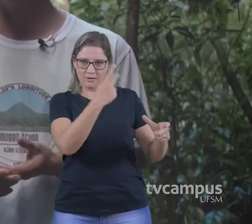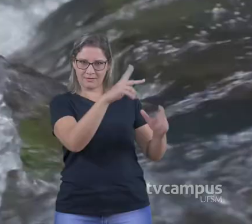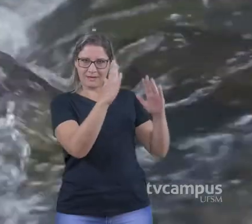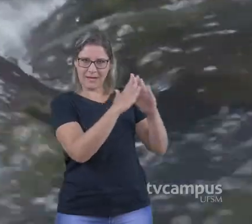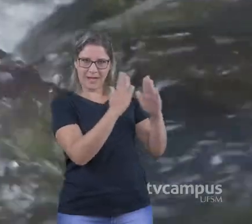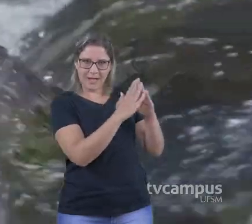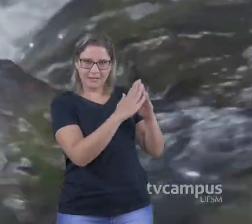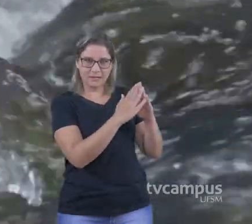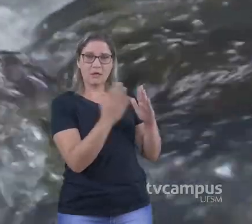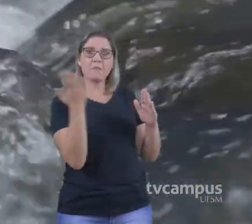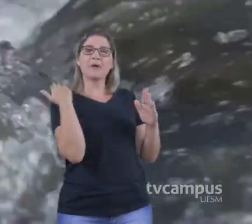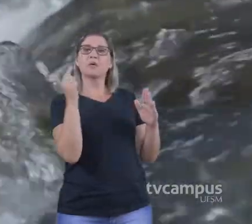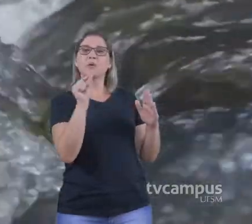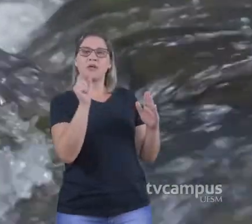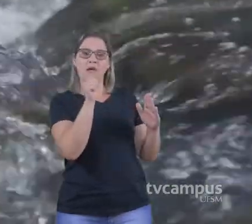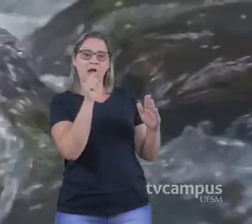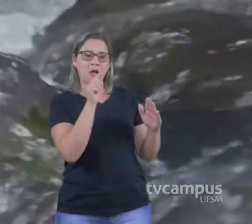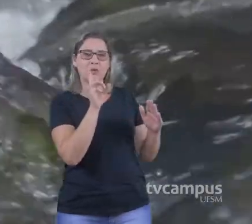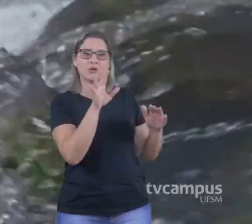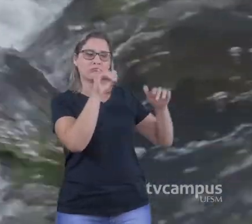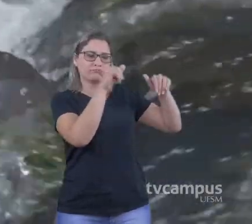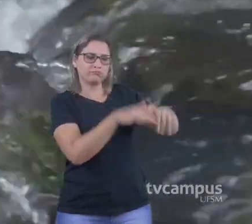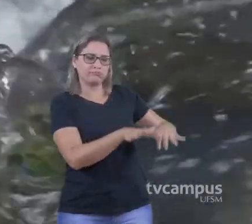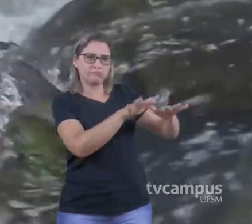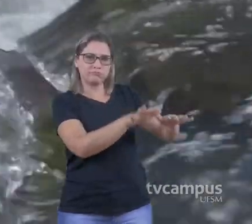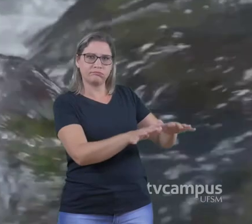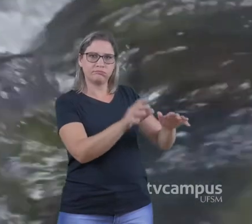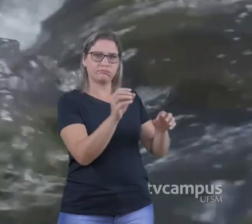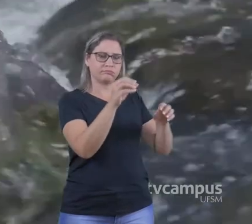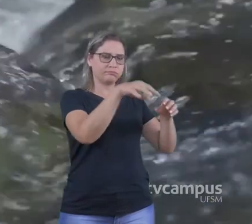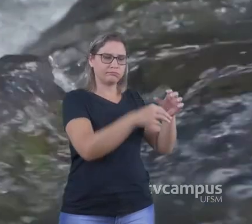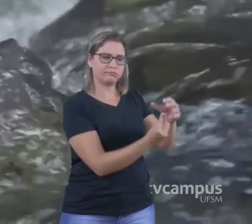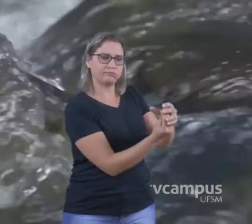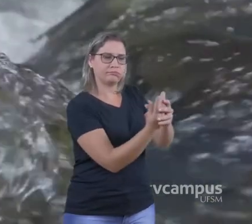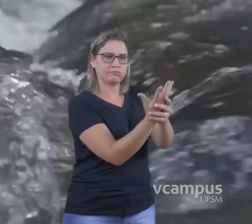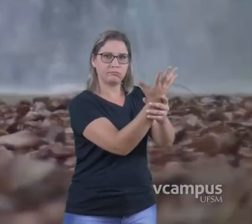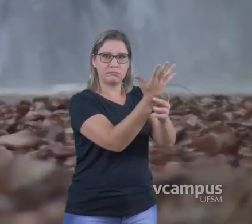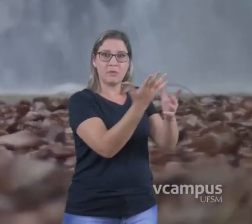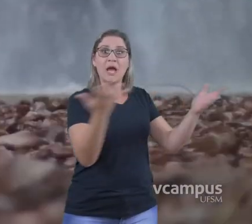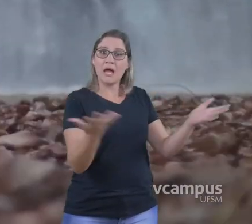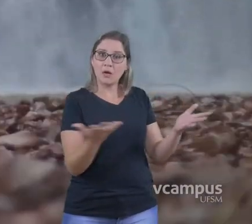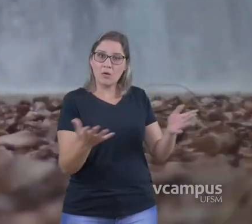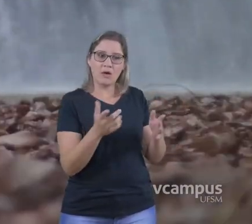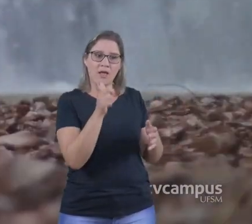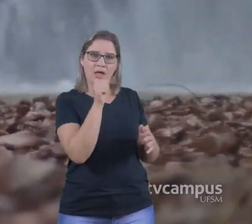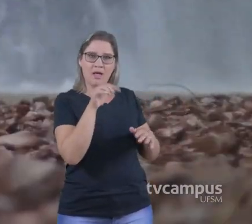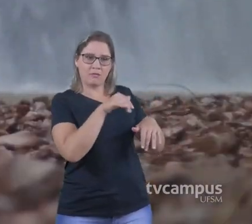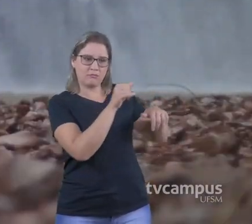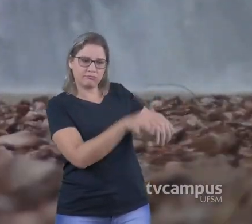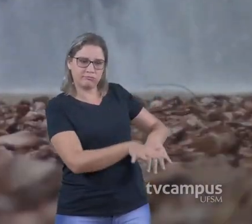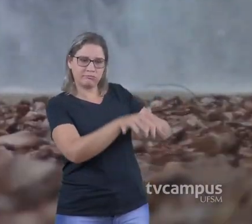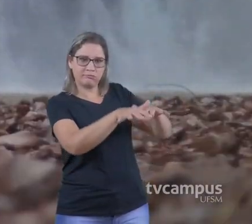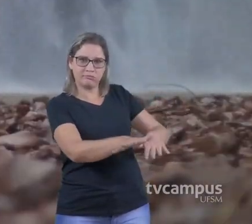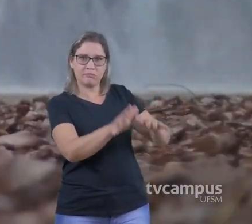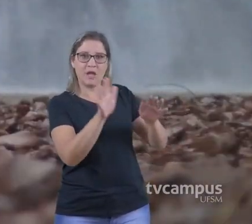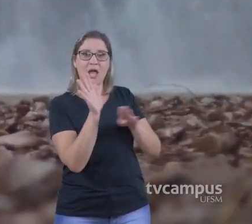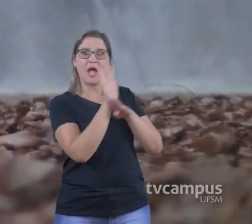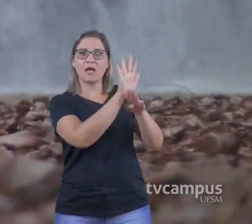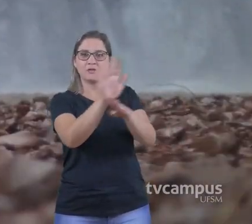Com outro olhar Antes a água Era apenas um elemento De produção E agora a água Está se tornando Um atrativo